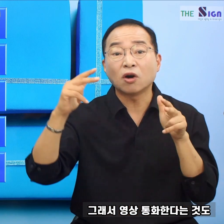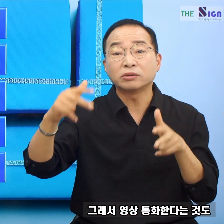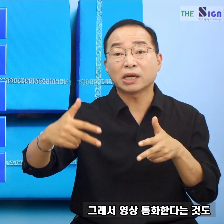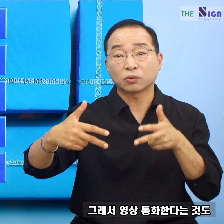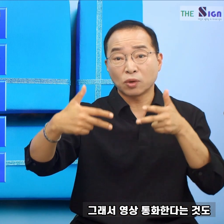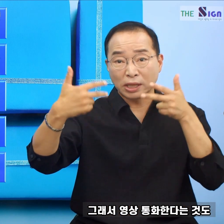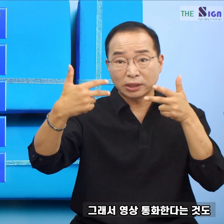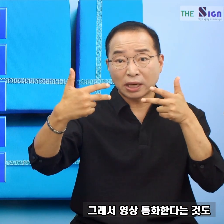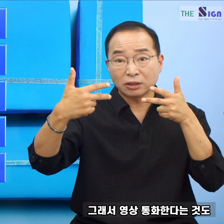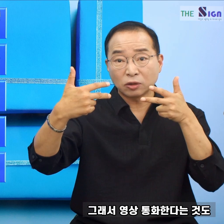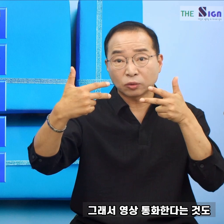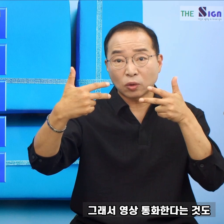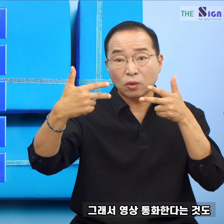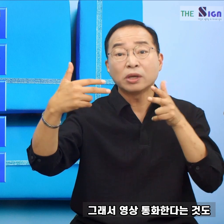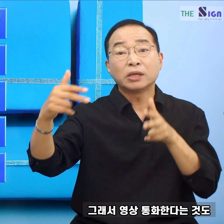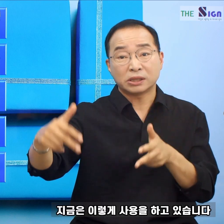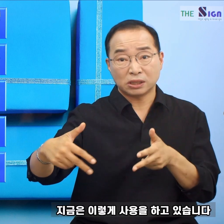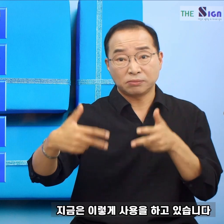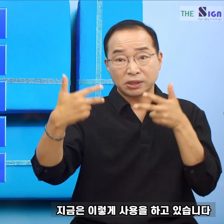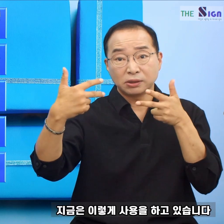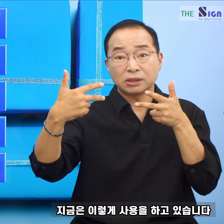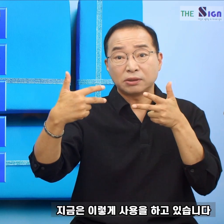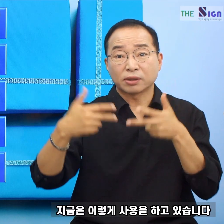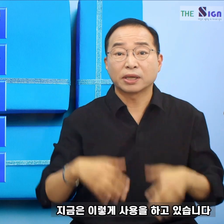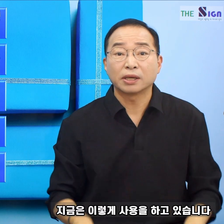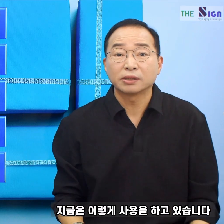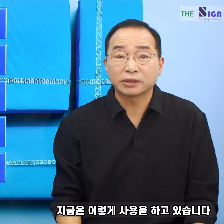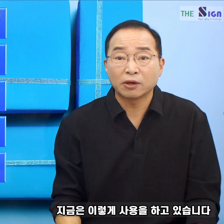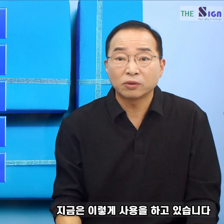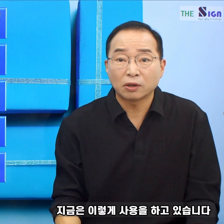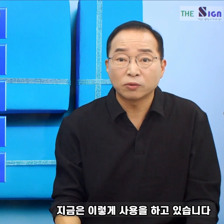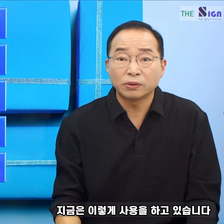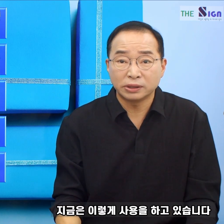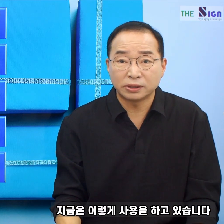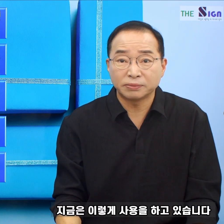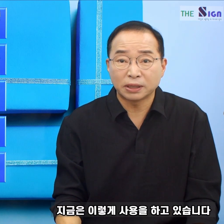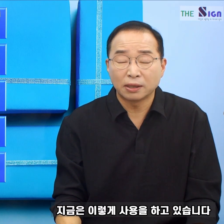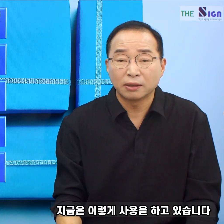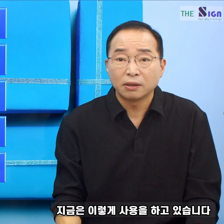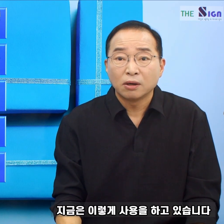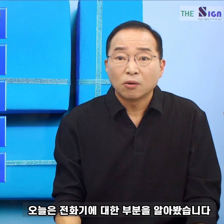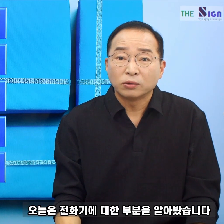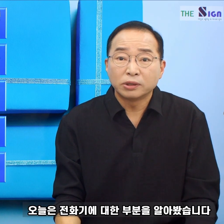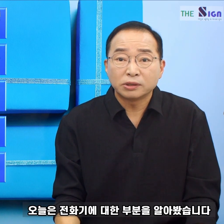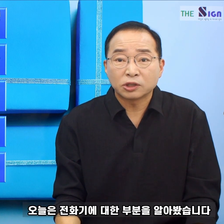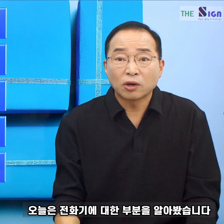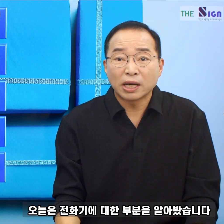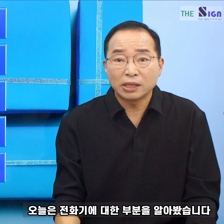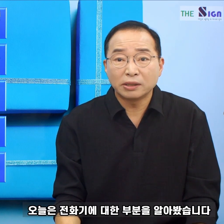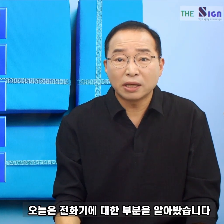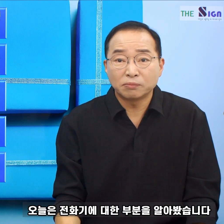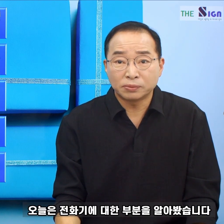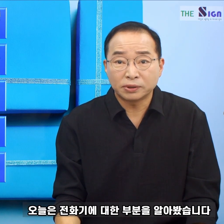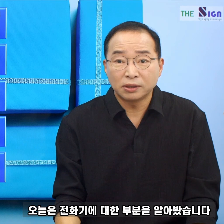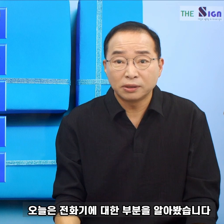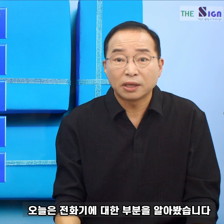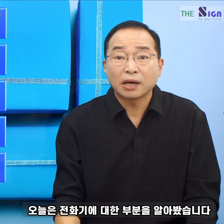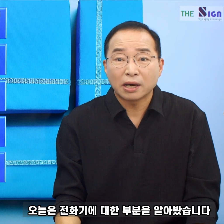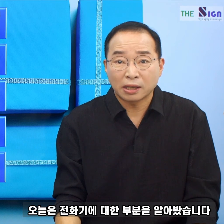영상 통화한다는 것도 지금은 이렇게 사용을 하고 있습니다. 오늘은 전화기에 대한 부분을